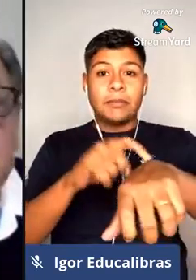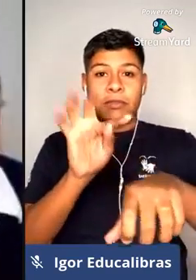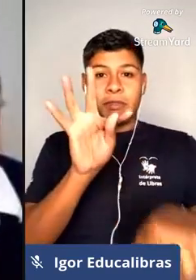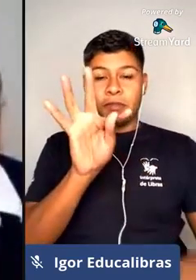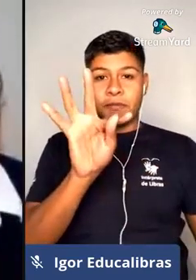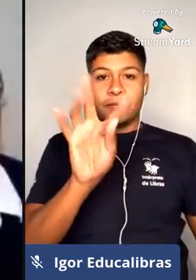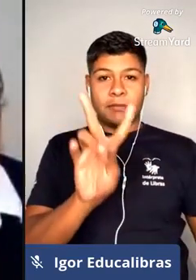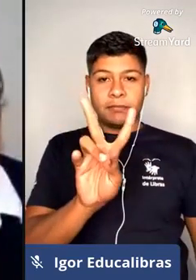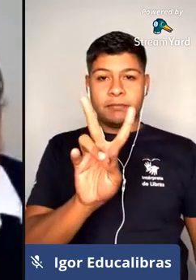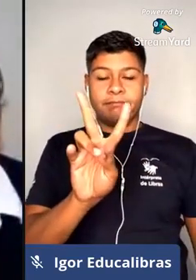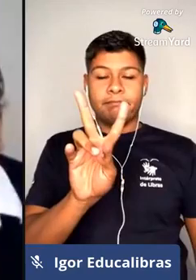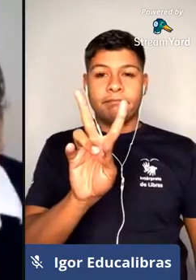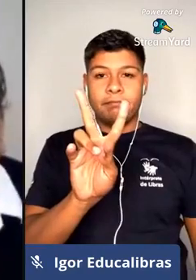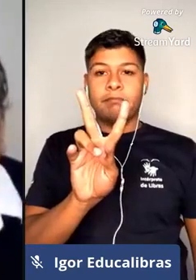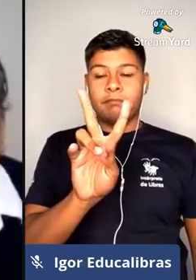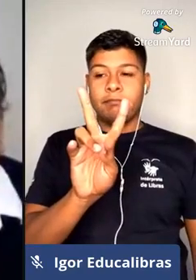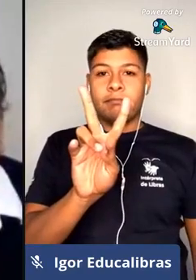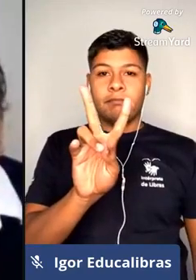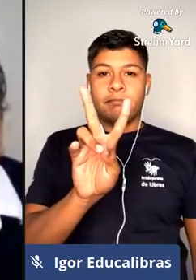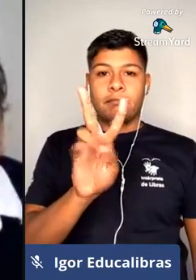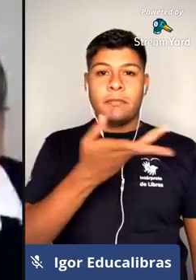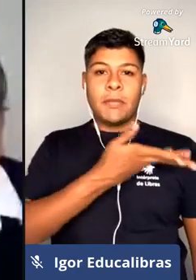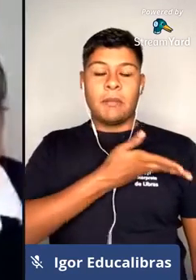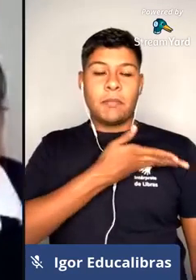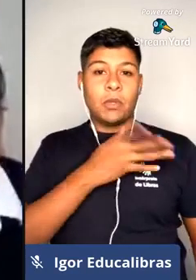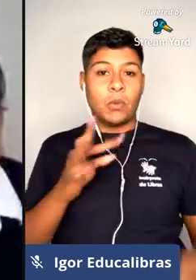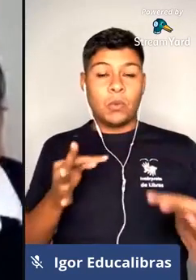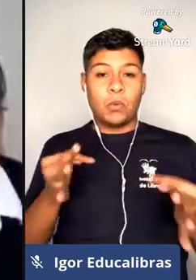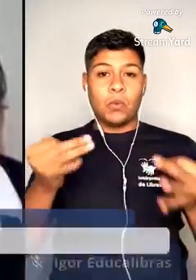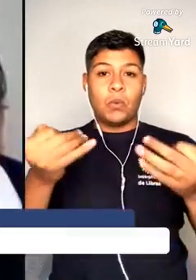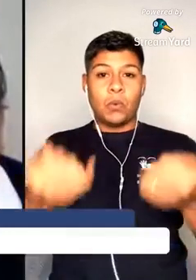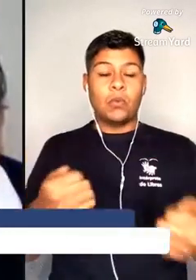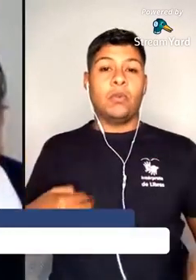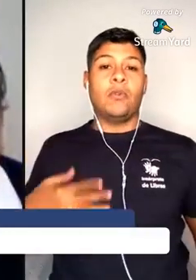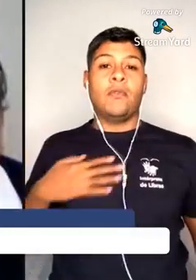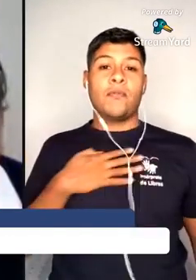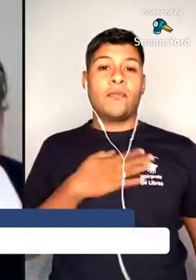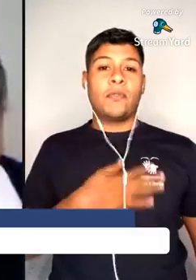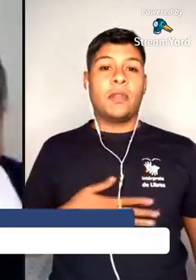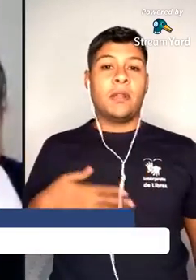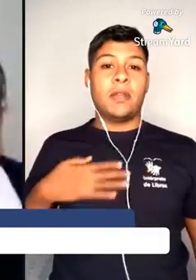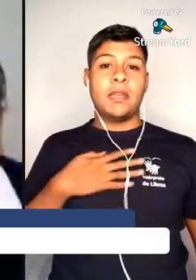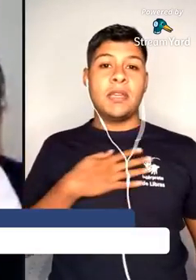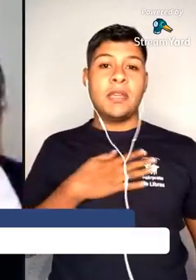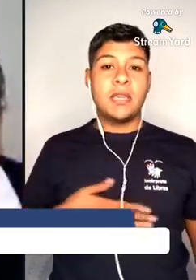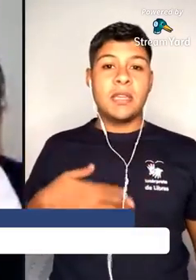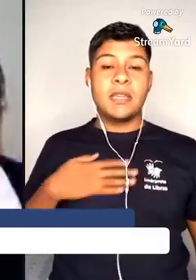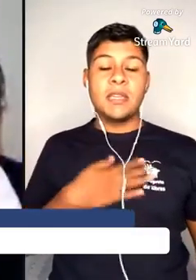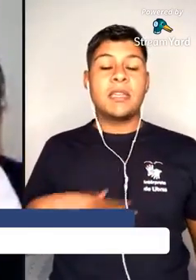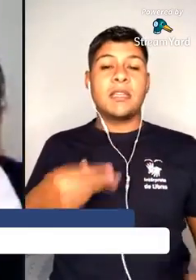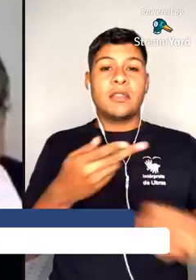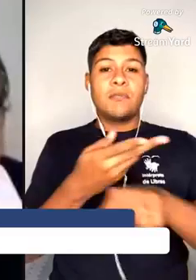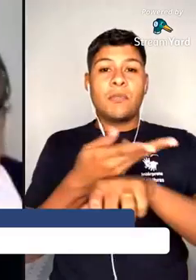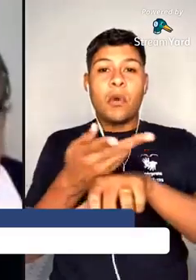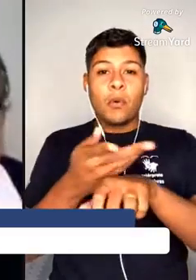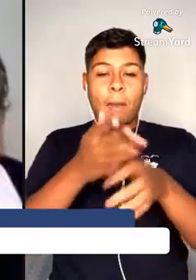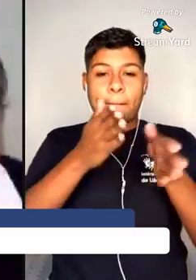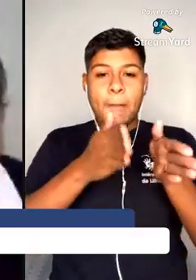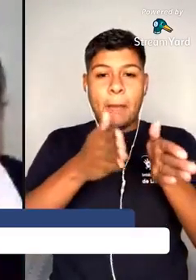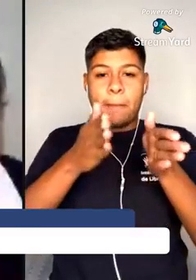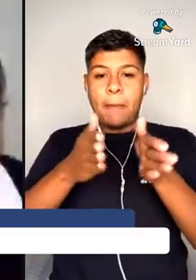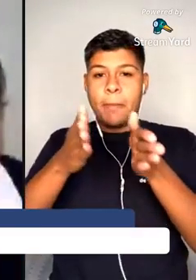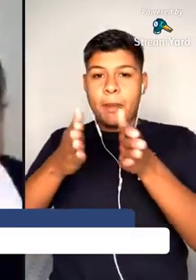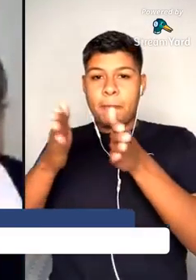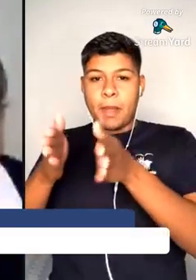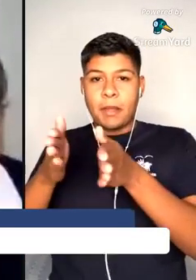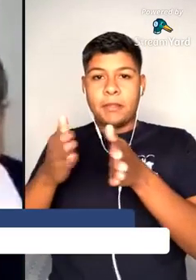pouquinho. E amigos todos, eu fico felicíssimo, né? Vou procurar falar pausadamente por causa dos